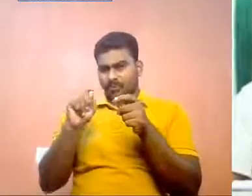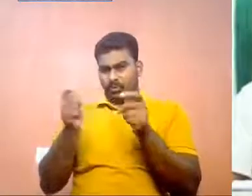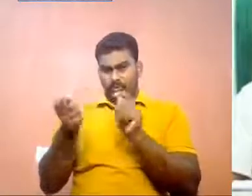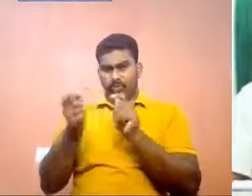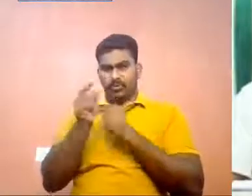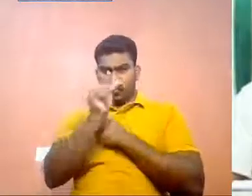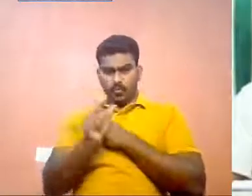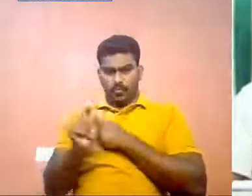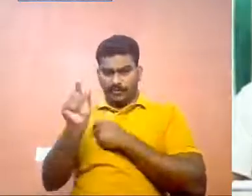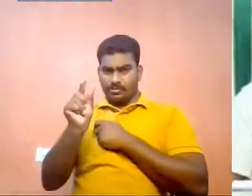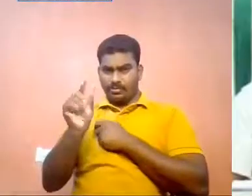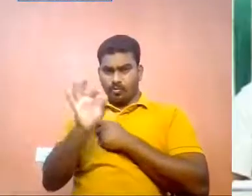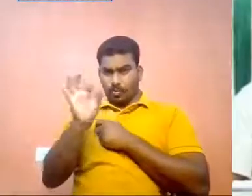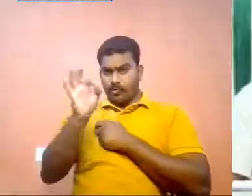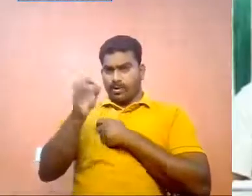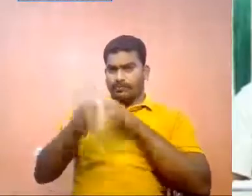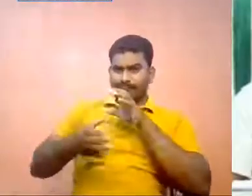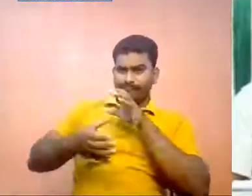അതിനാവശ്യമായ നടപടികൾ